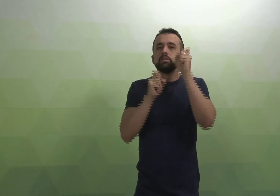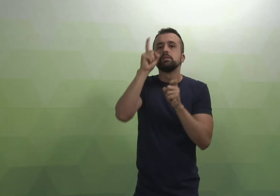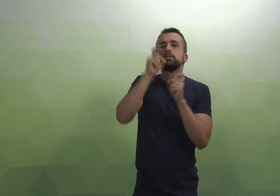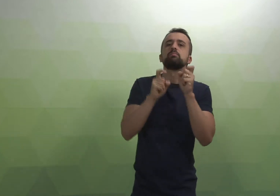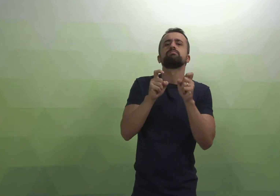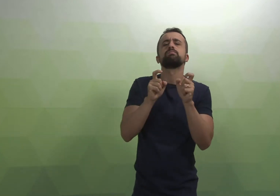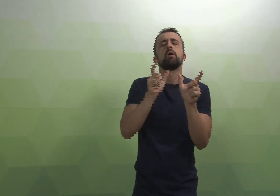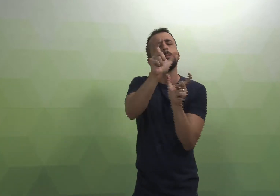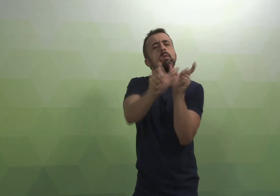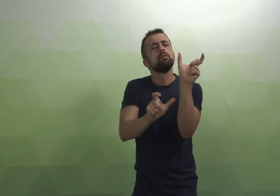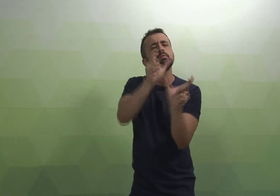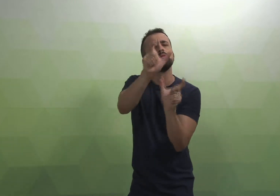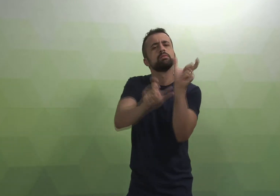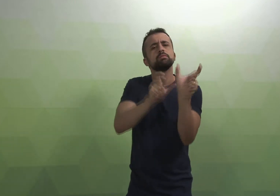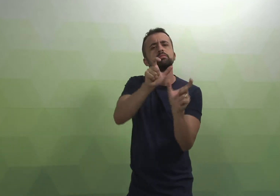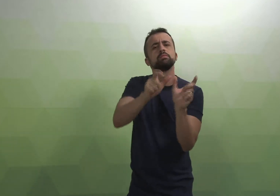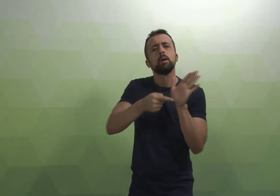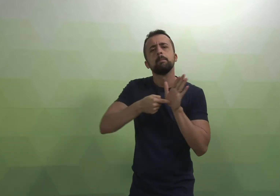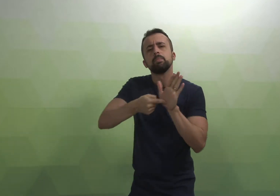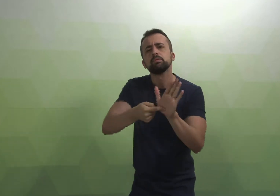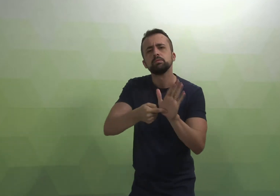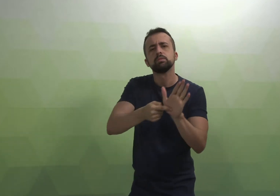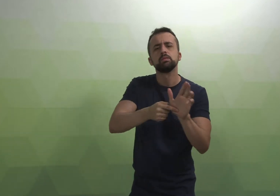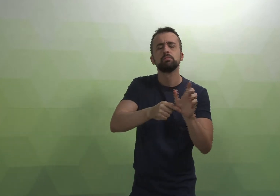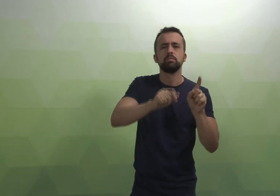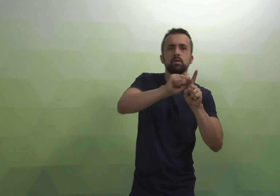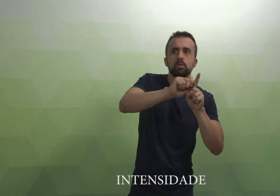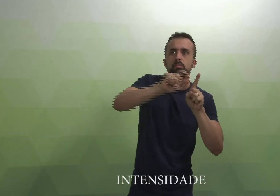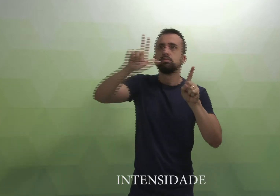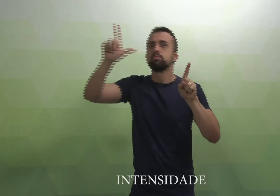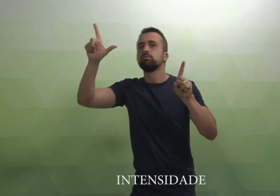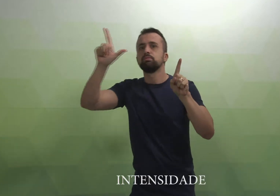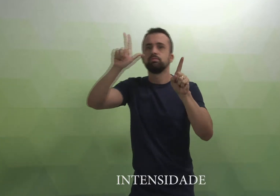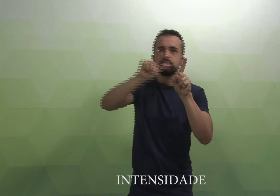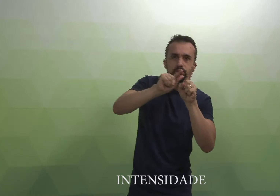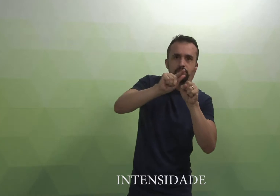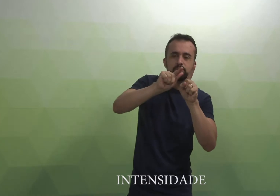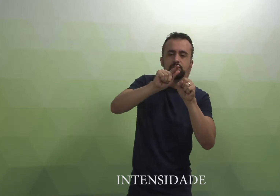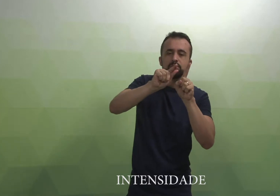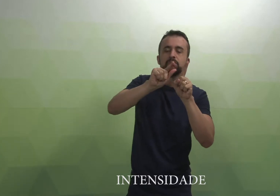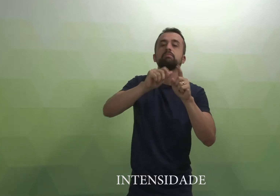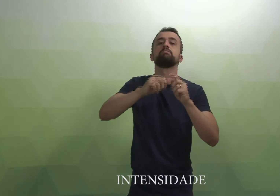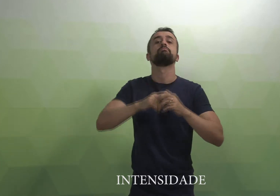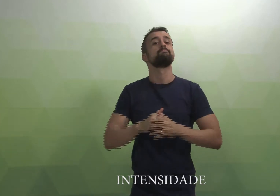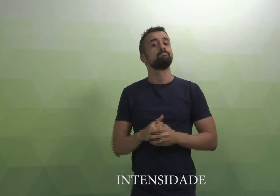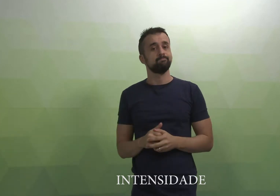As morfológicas podem indicar intensidade.